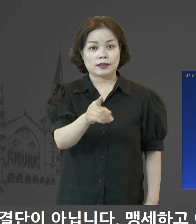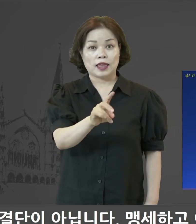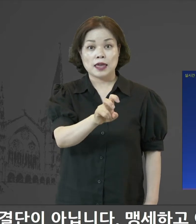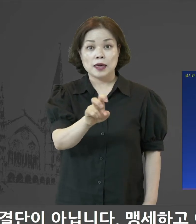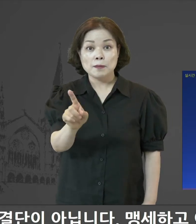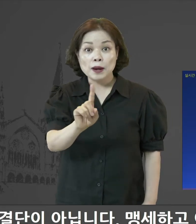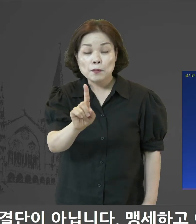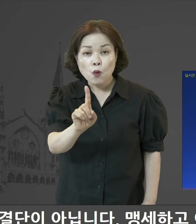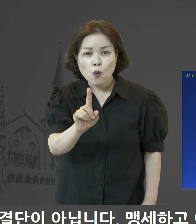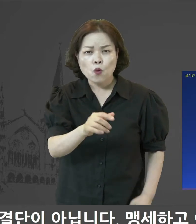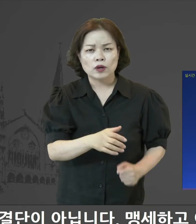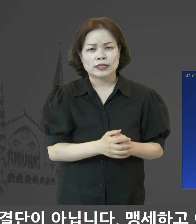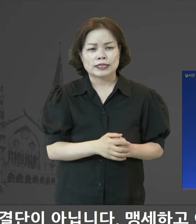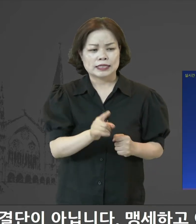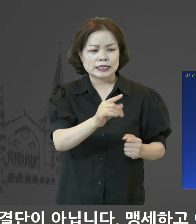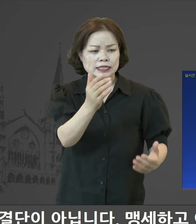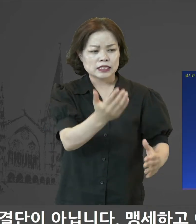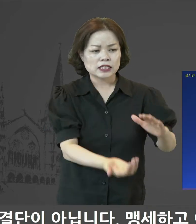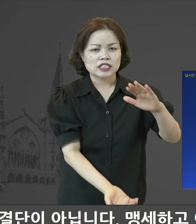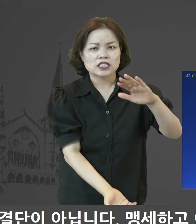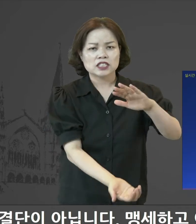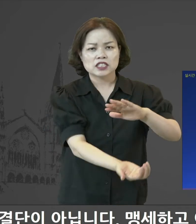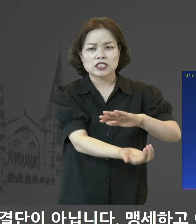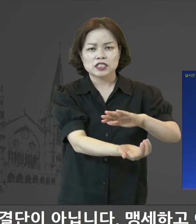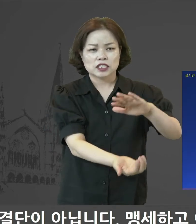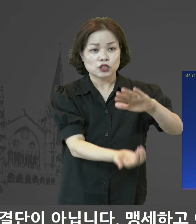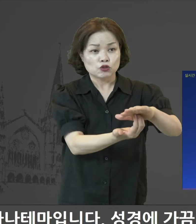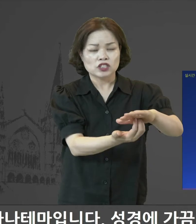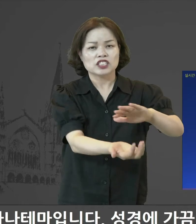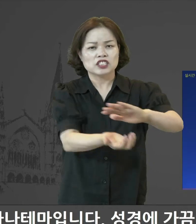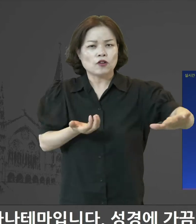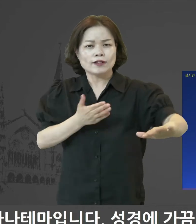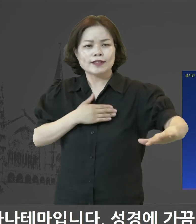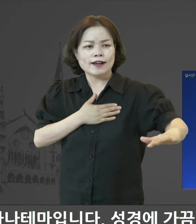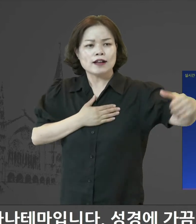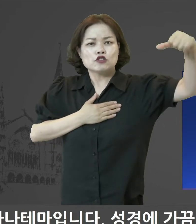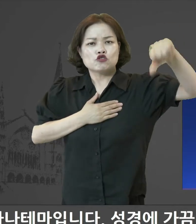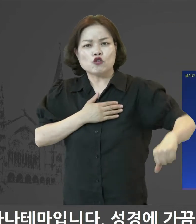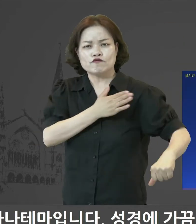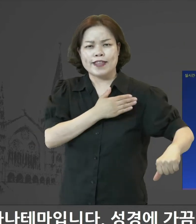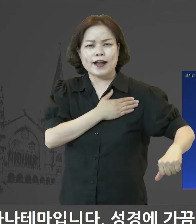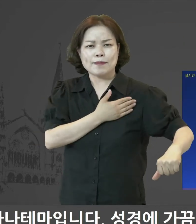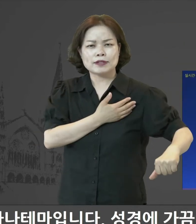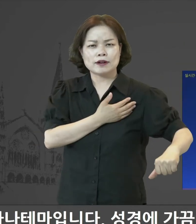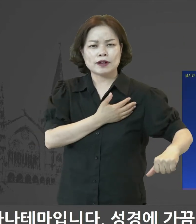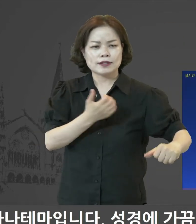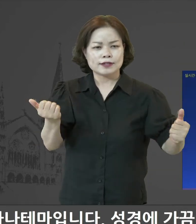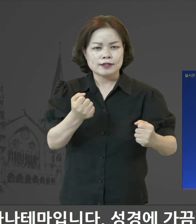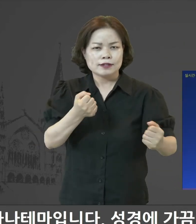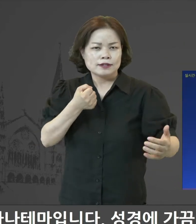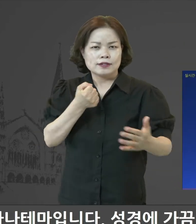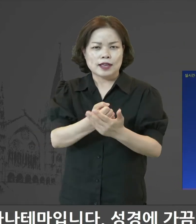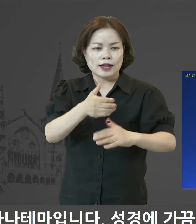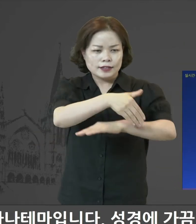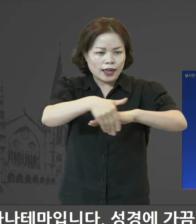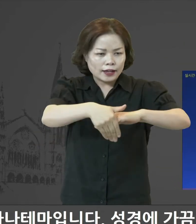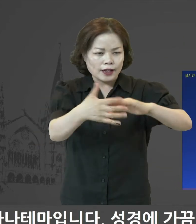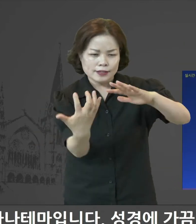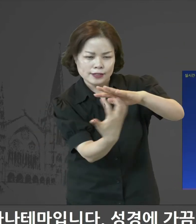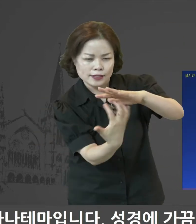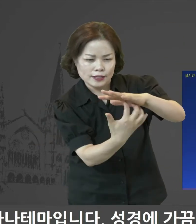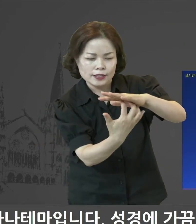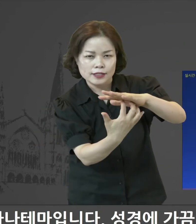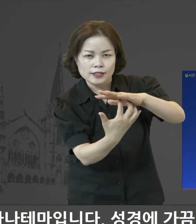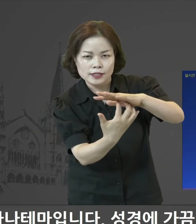말이냐면 이 일이 이루어지지 않으면 내가 저주받으리라. 내가 결단코 이 일을 행하겠다는 겁니다. 이 일을 행하지 아니하면